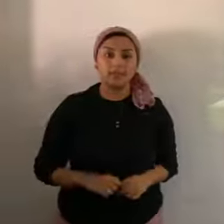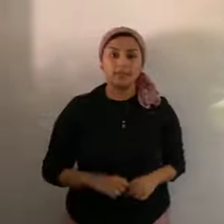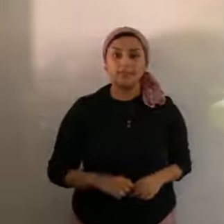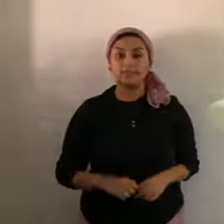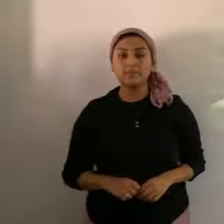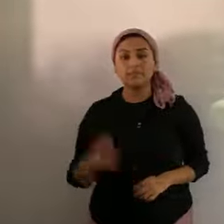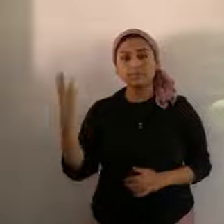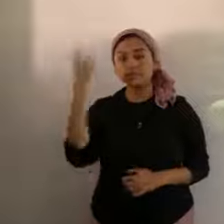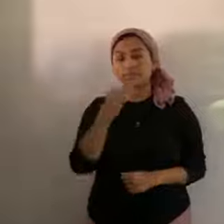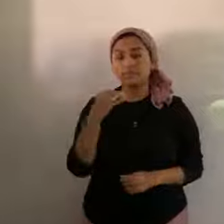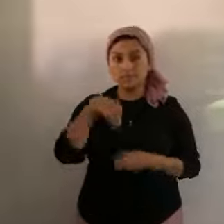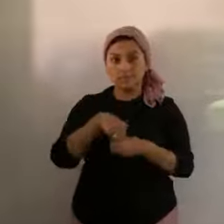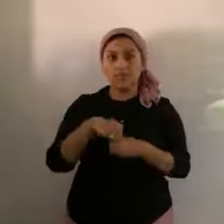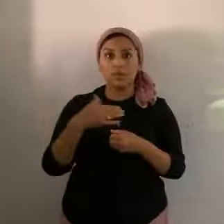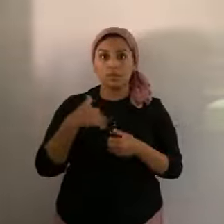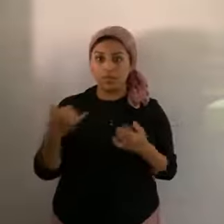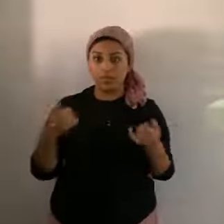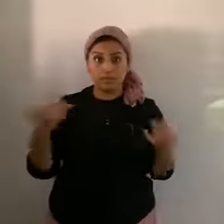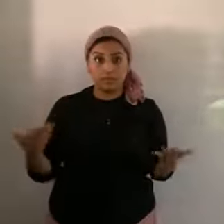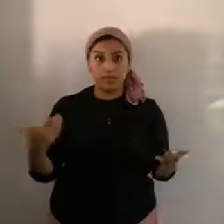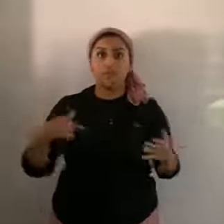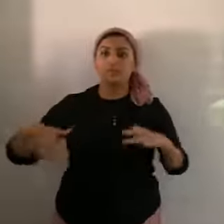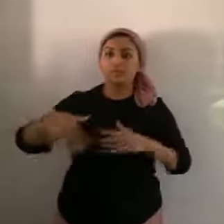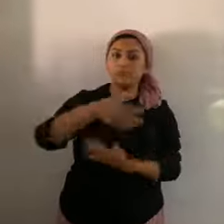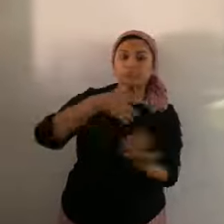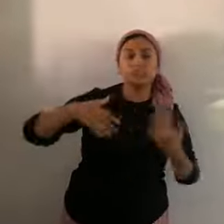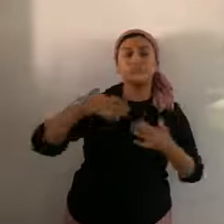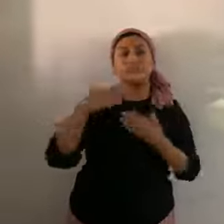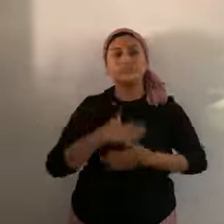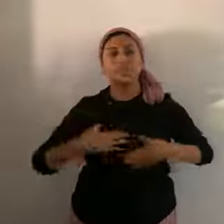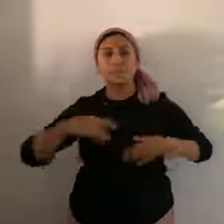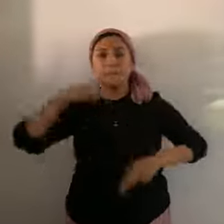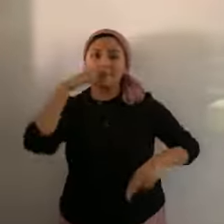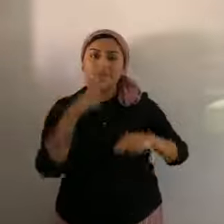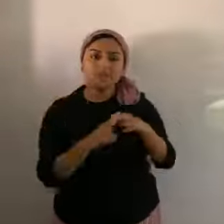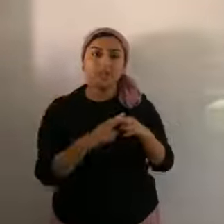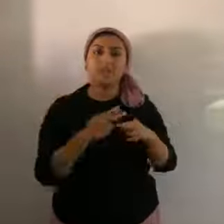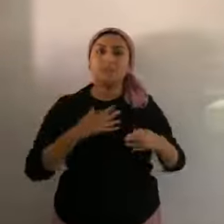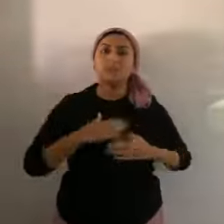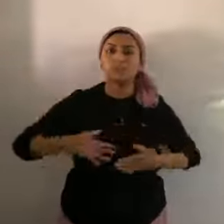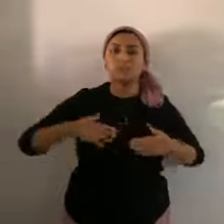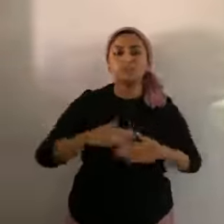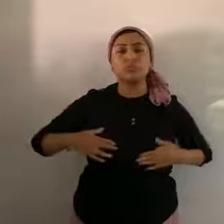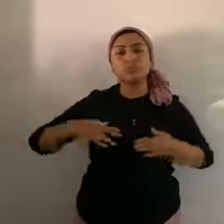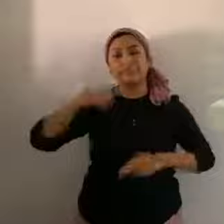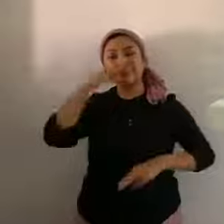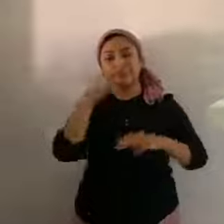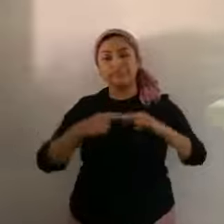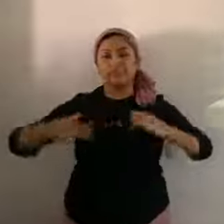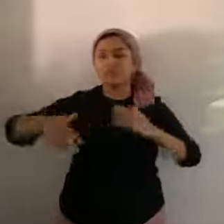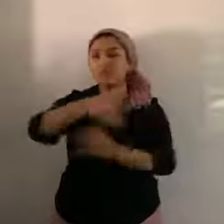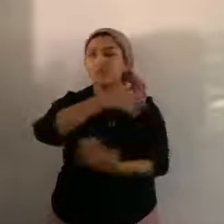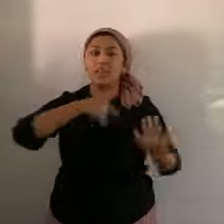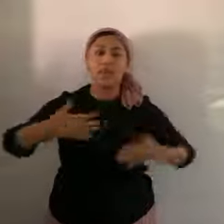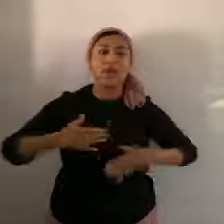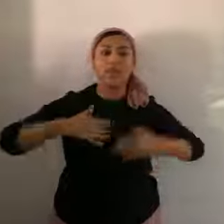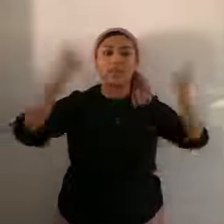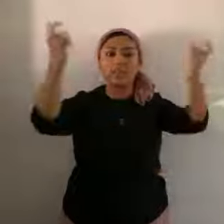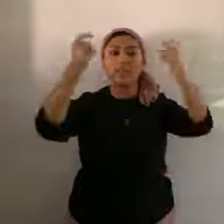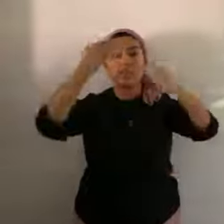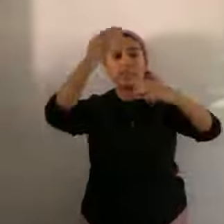Mira qué hermoso, aquí estamos recreados en el Eterno. Y ven, te esperamos a las fiestas y te recrearás exaltando al